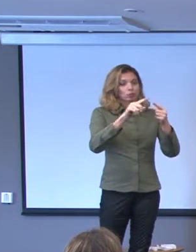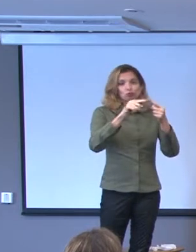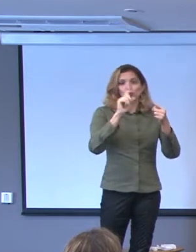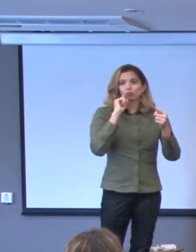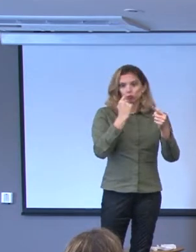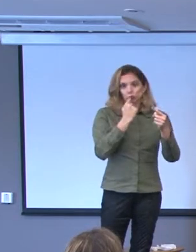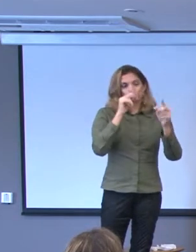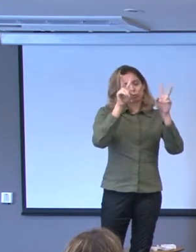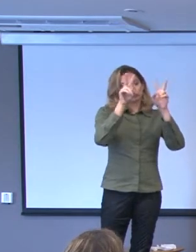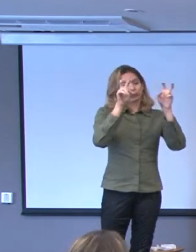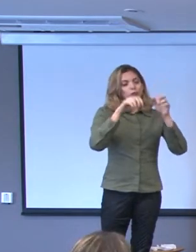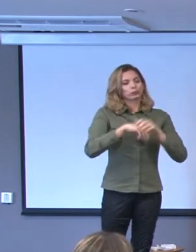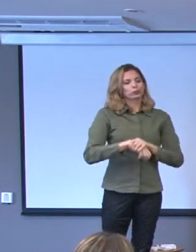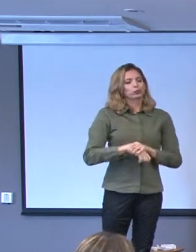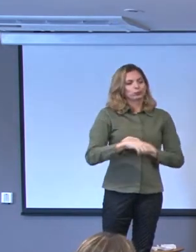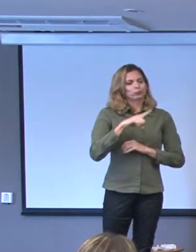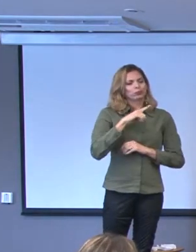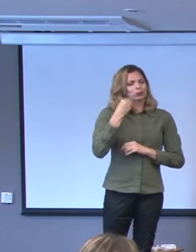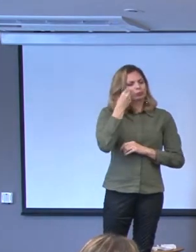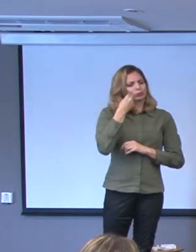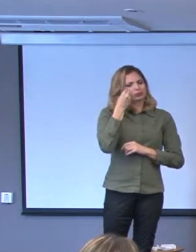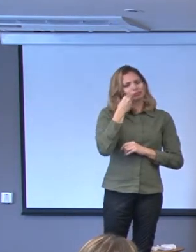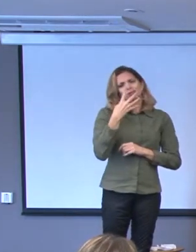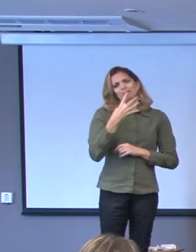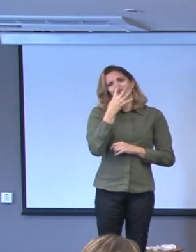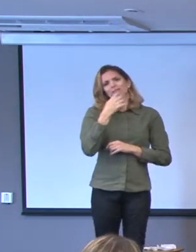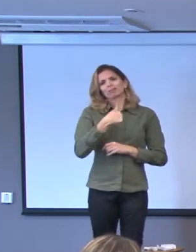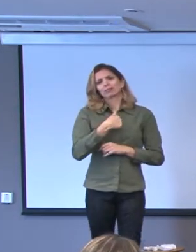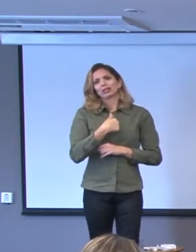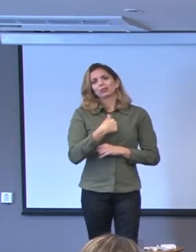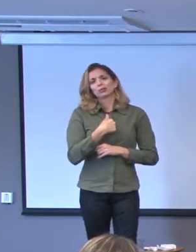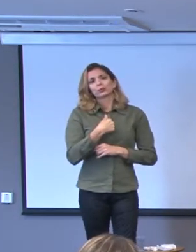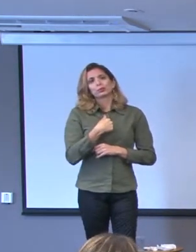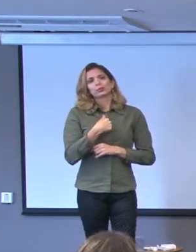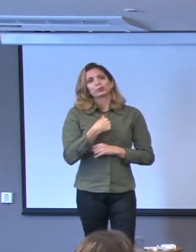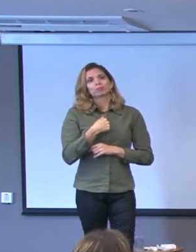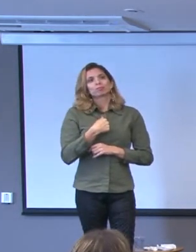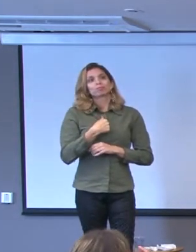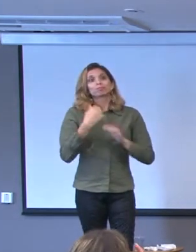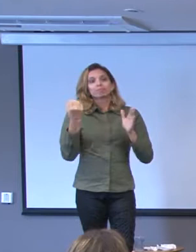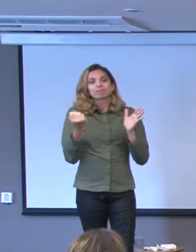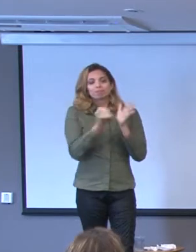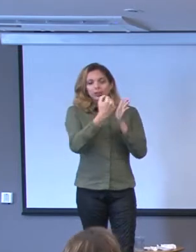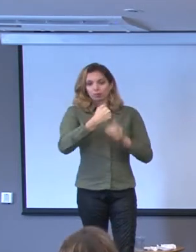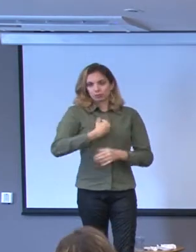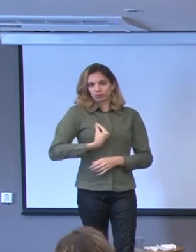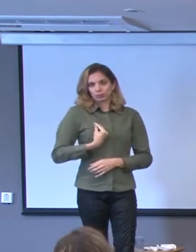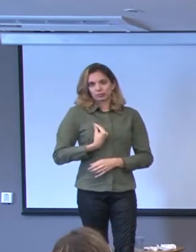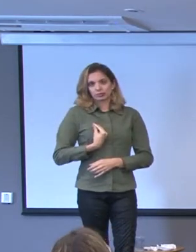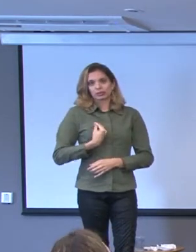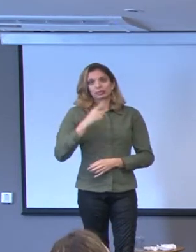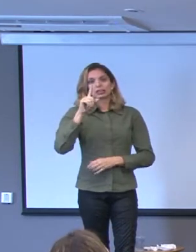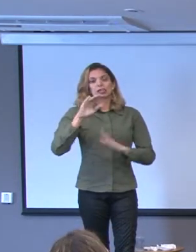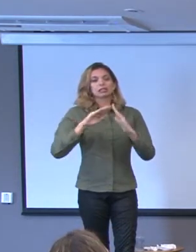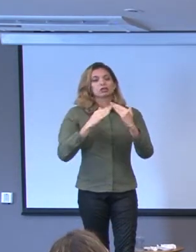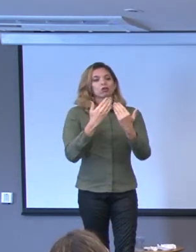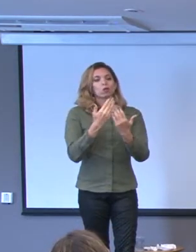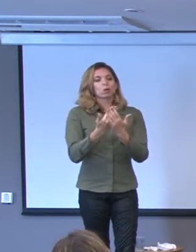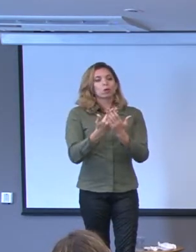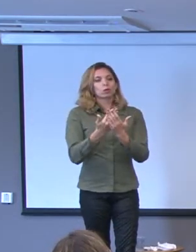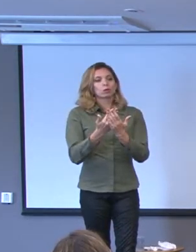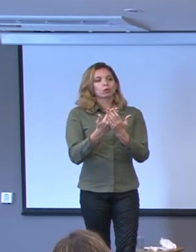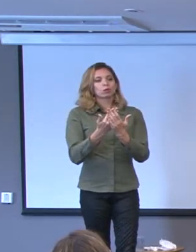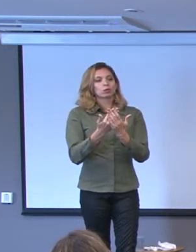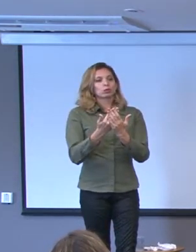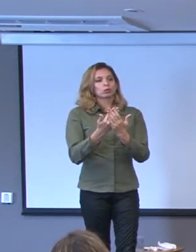surdo, tem uma experiência que eu achei muito emblemática de uma escola... Eu